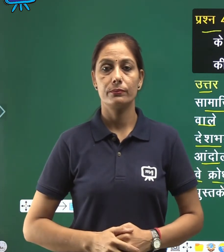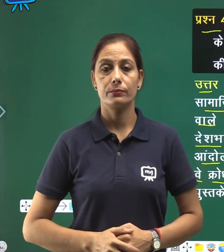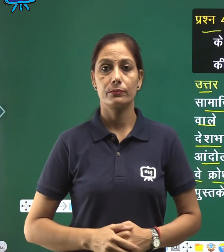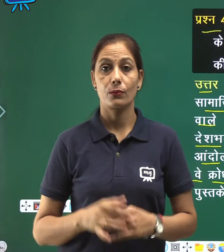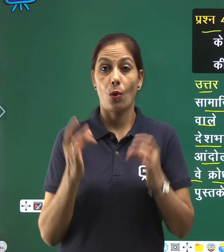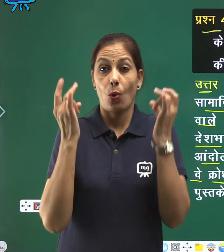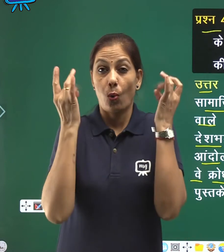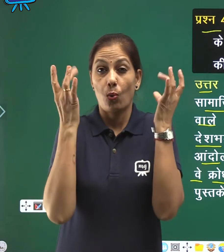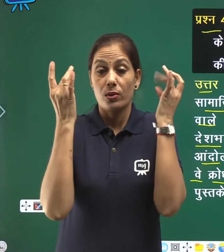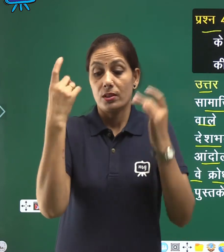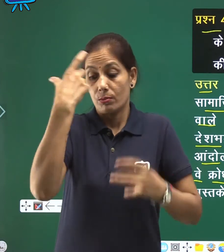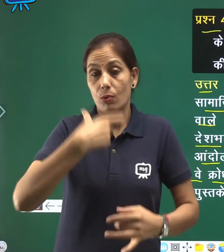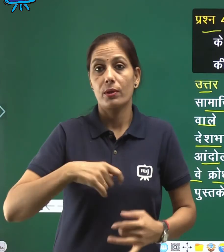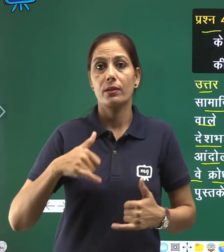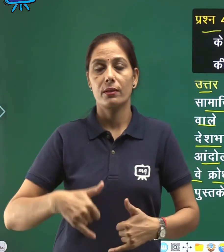क्रोधी स्वभाव के थे।